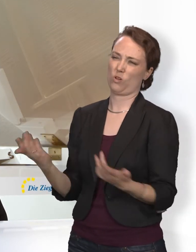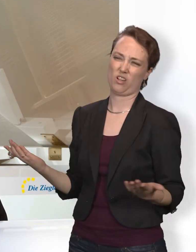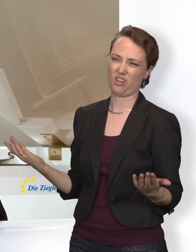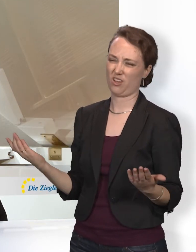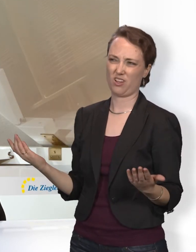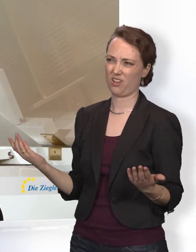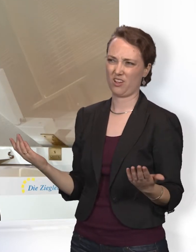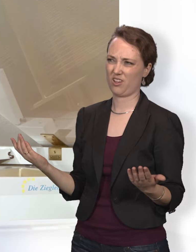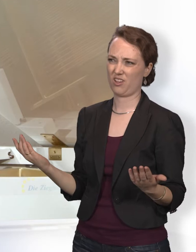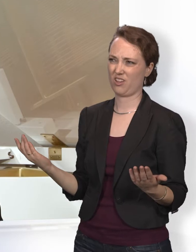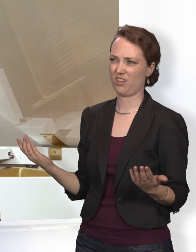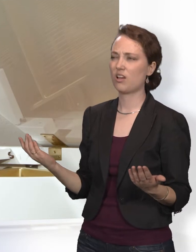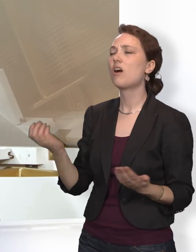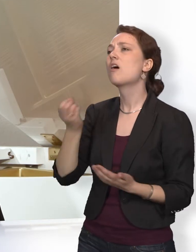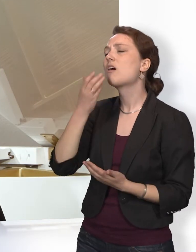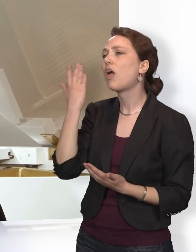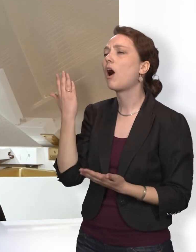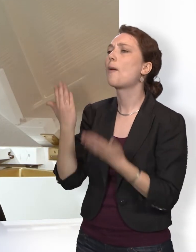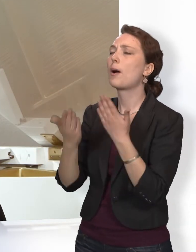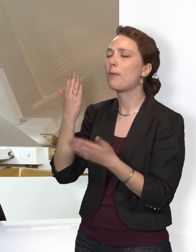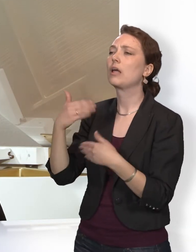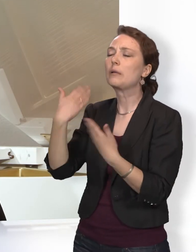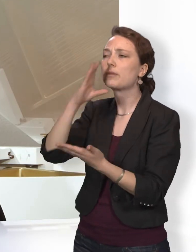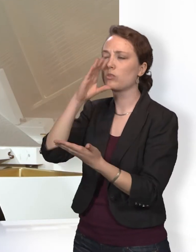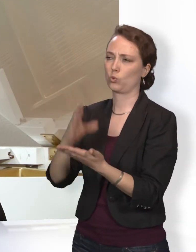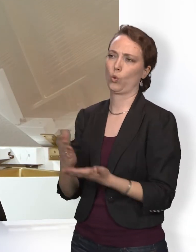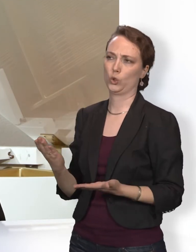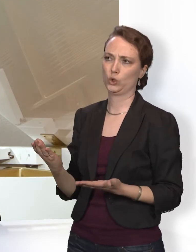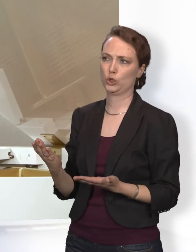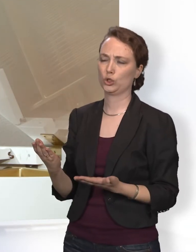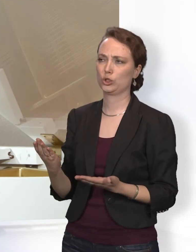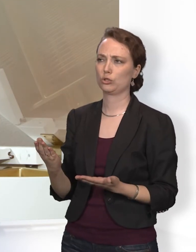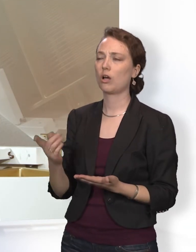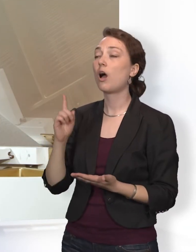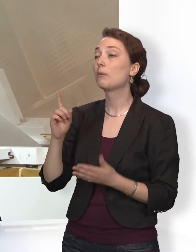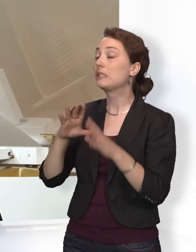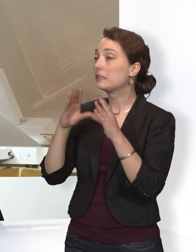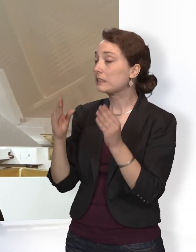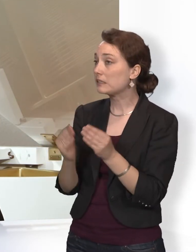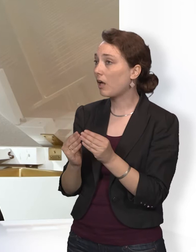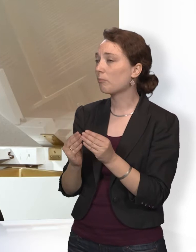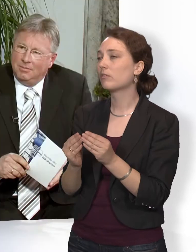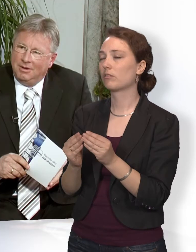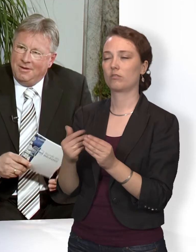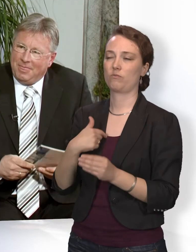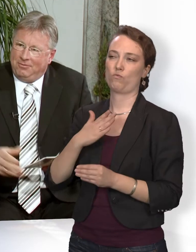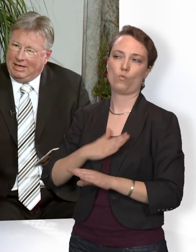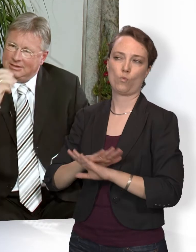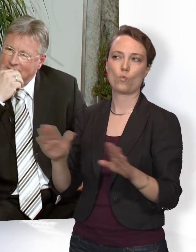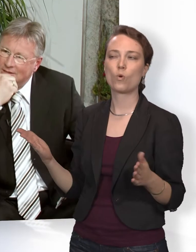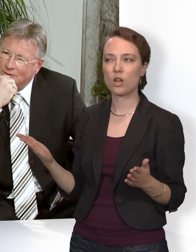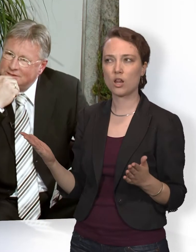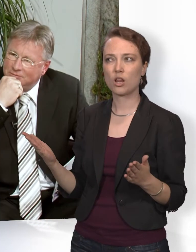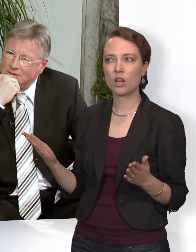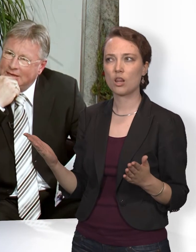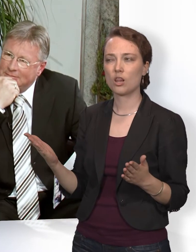Großartige. Klar wird er hin und wieder mal enttäuscht. Ich muss sagen, unterm Strich fahre ich damit sehr, sehr viel besser. Vielleicht ist